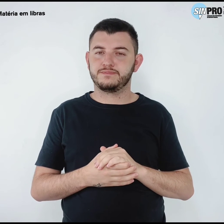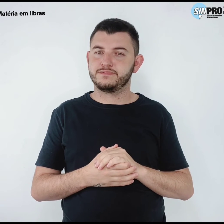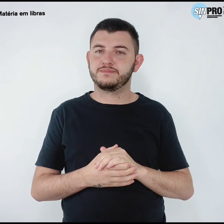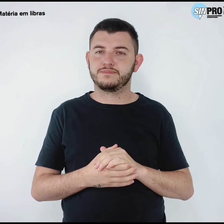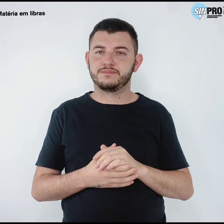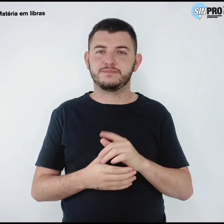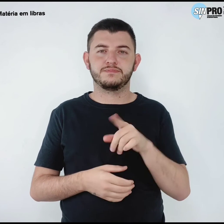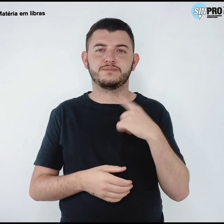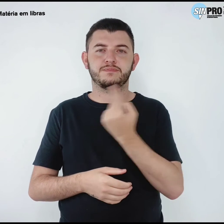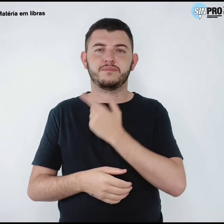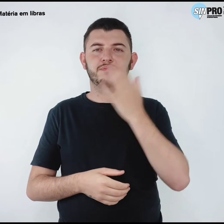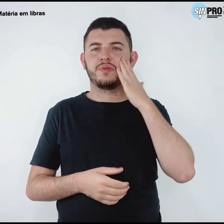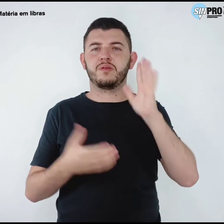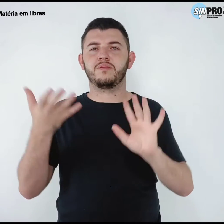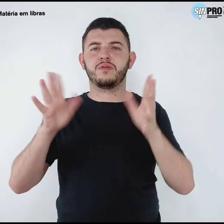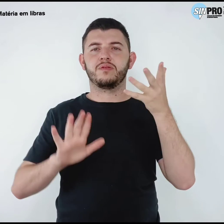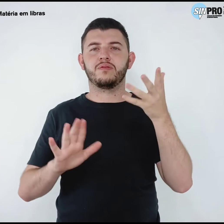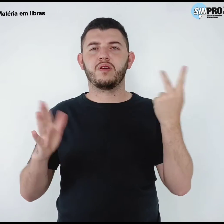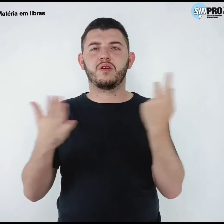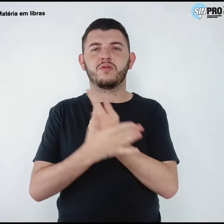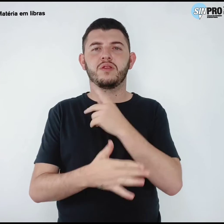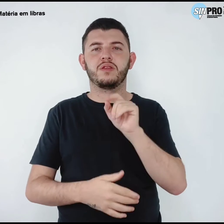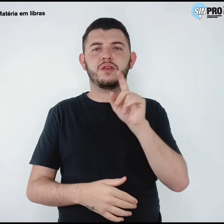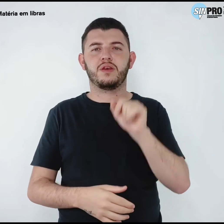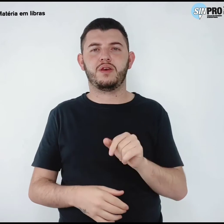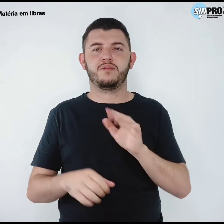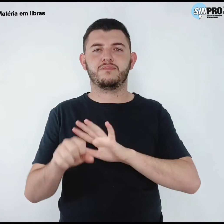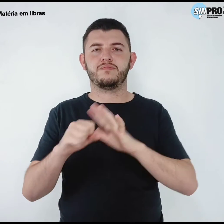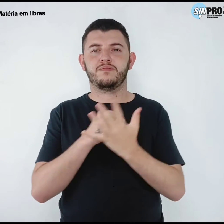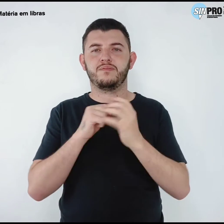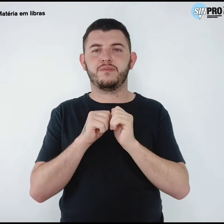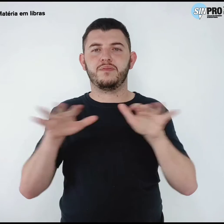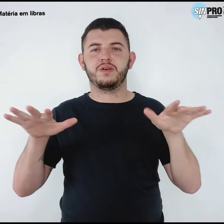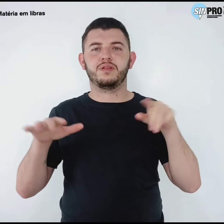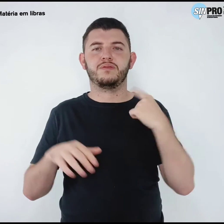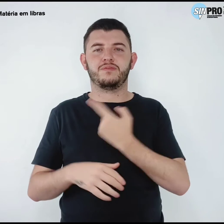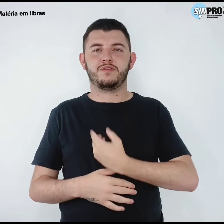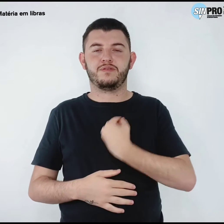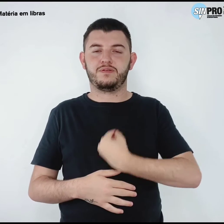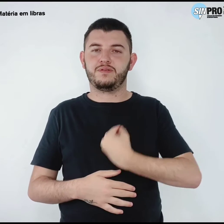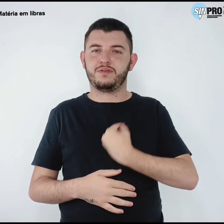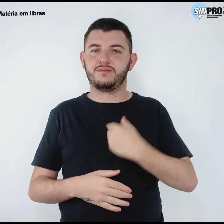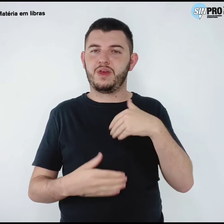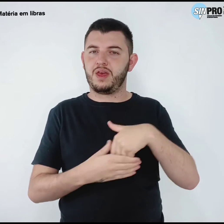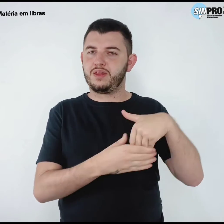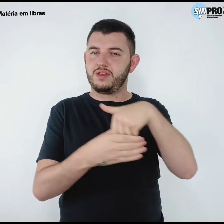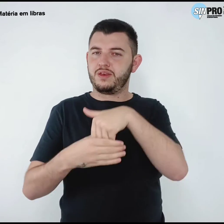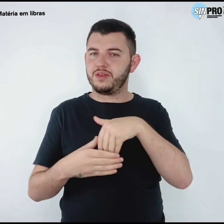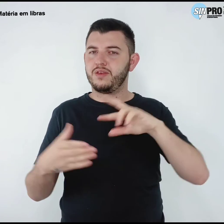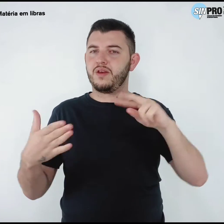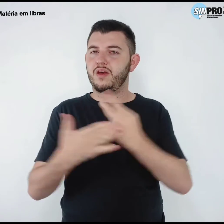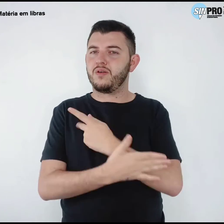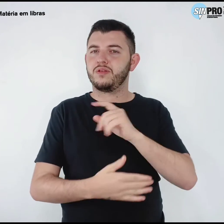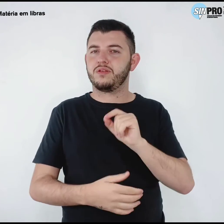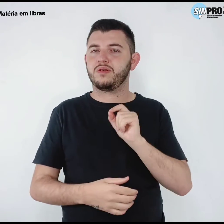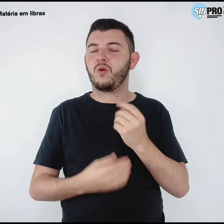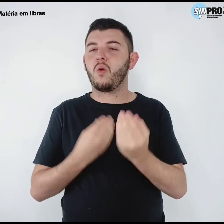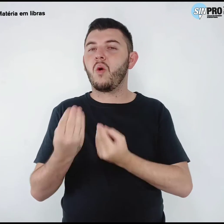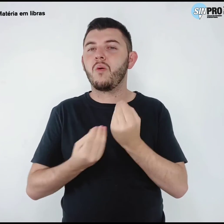Devido ao cenário de pandemia que vivemos, as eleições acontecem em formato